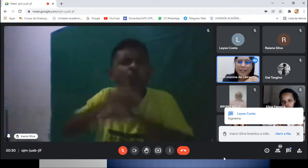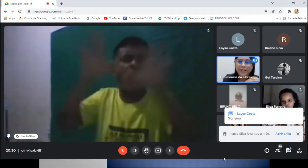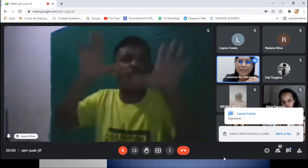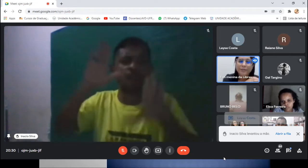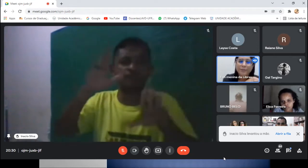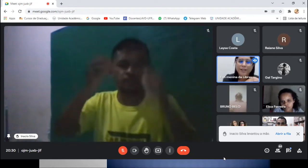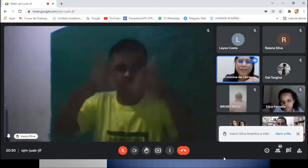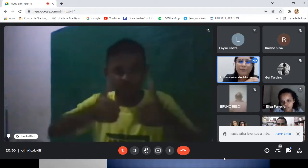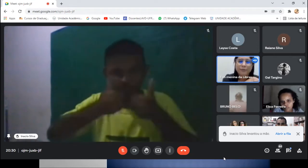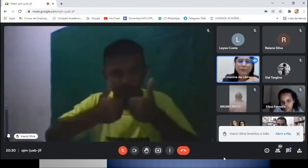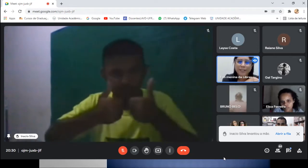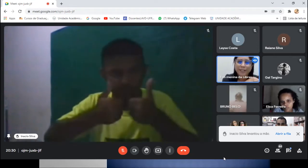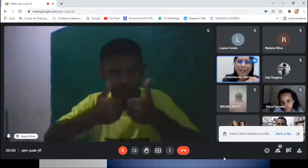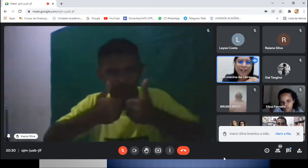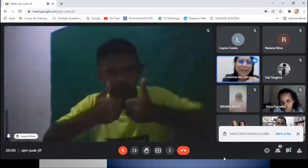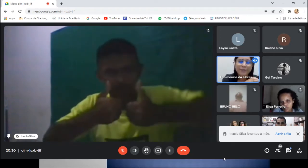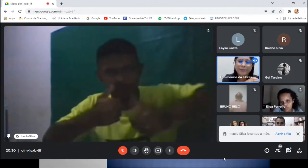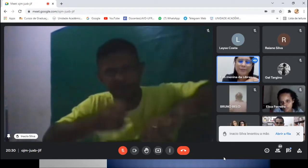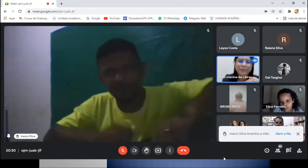sua explicação foi bastante clara, eu amei muito.